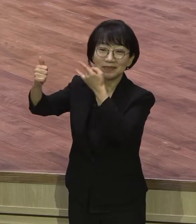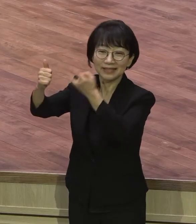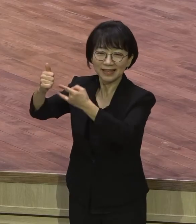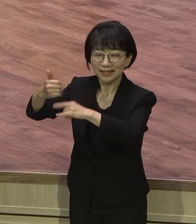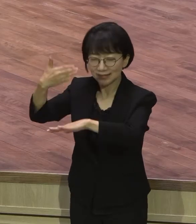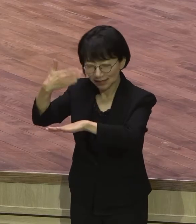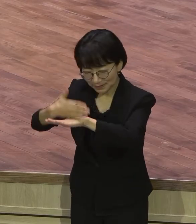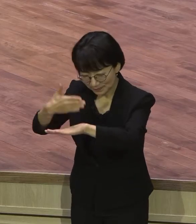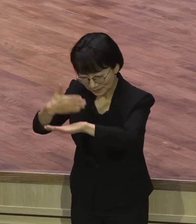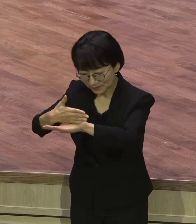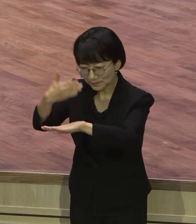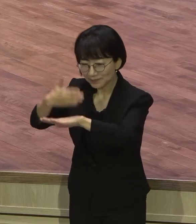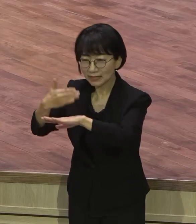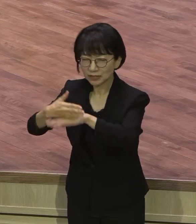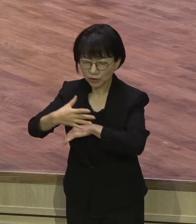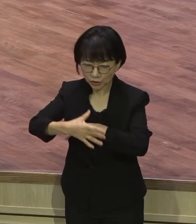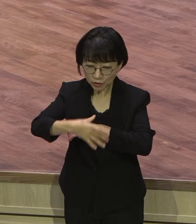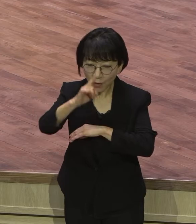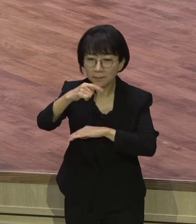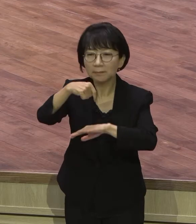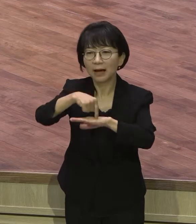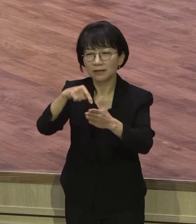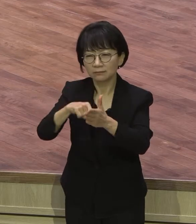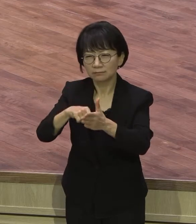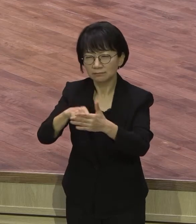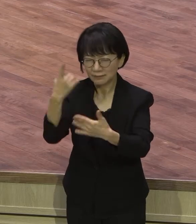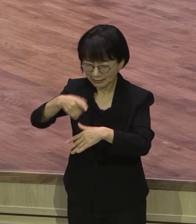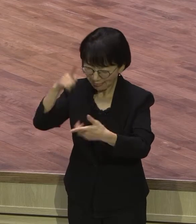늘 감사하는 그 초심을